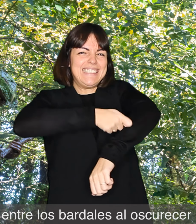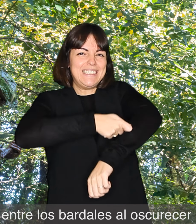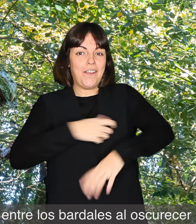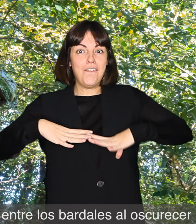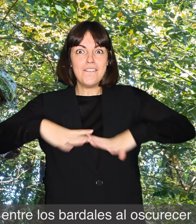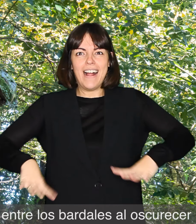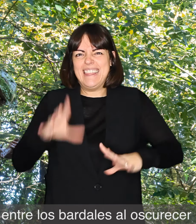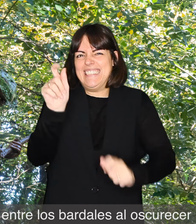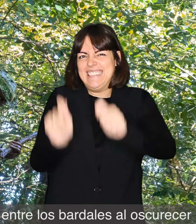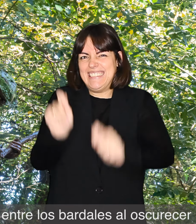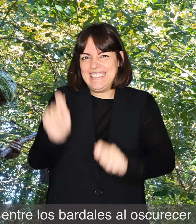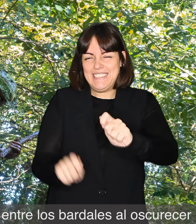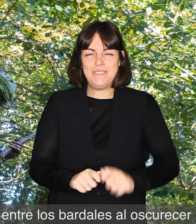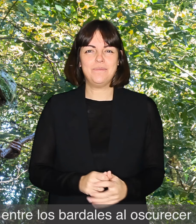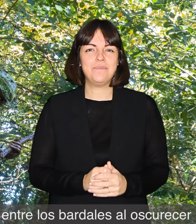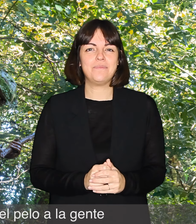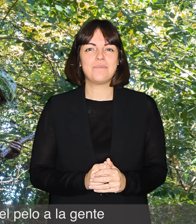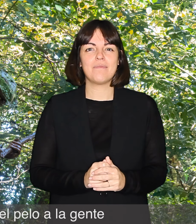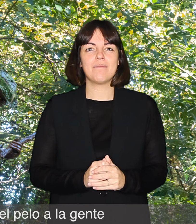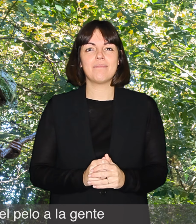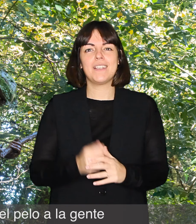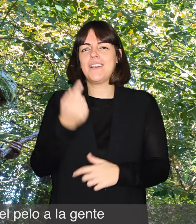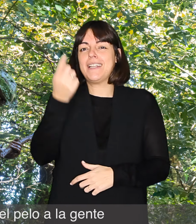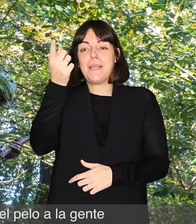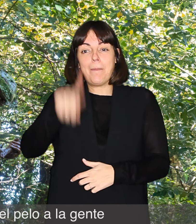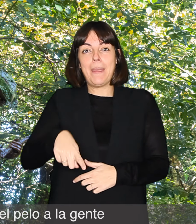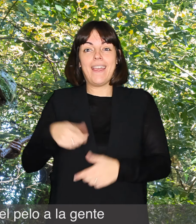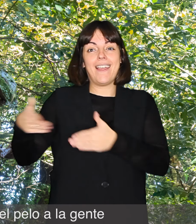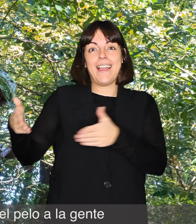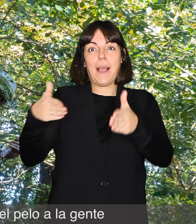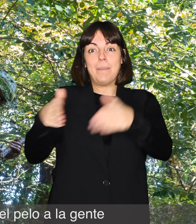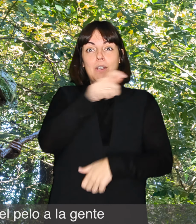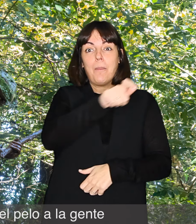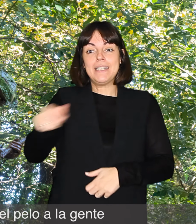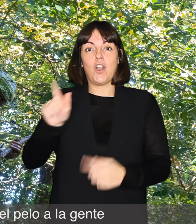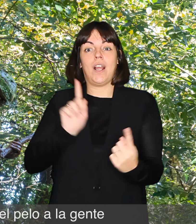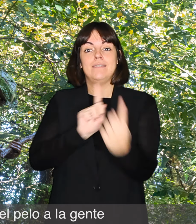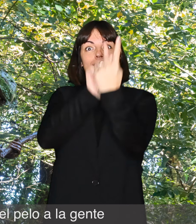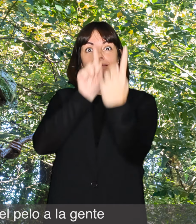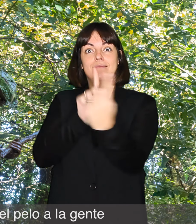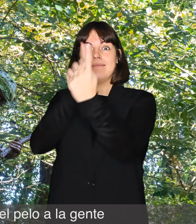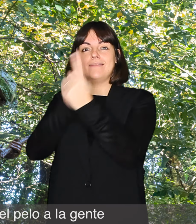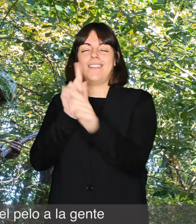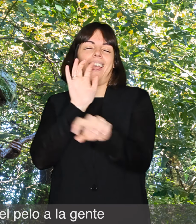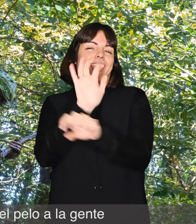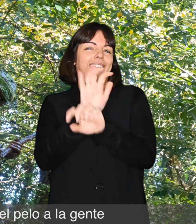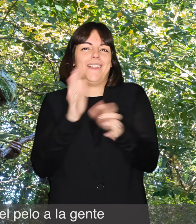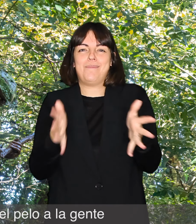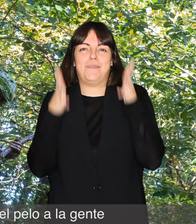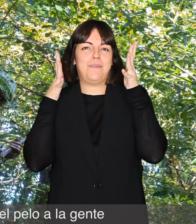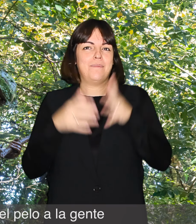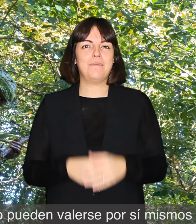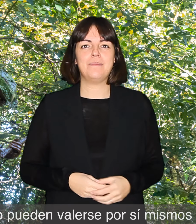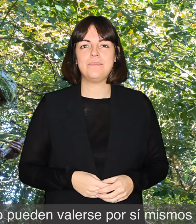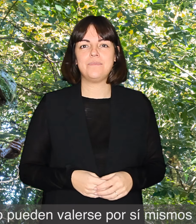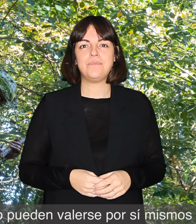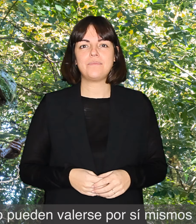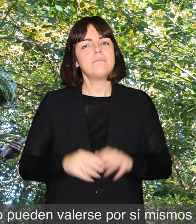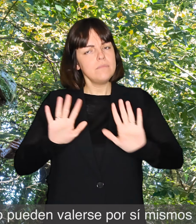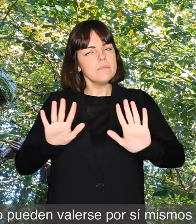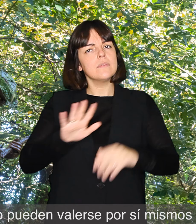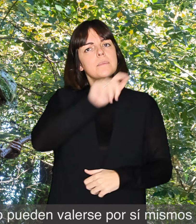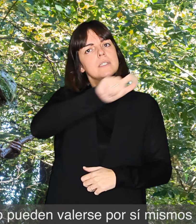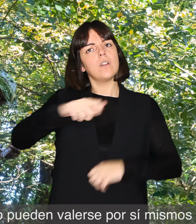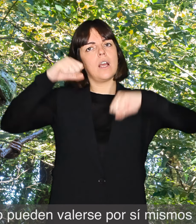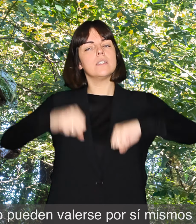pantorrillas o tirar de la falda de las muchachas. Y también le encanta tomar el pelo a la gente que se encuentra por